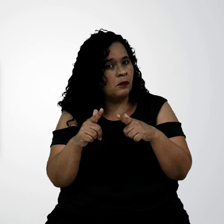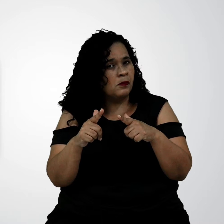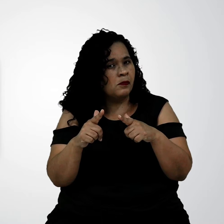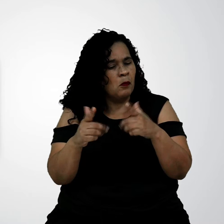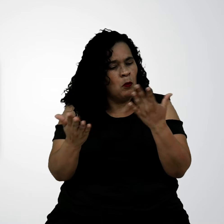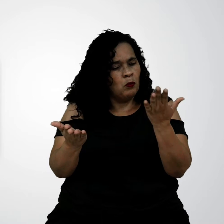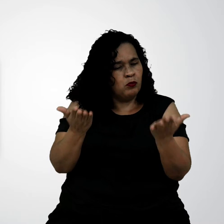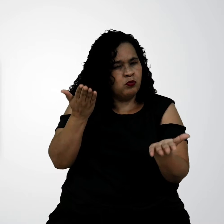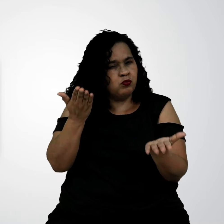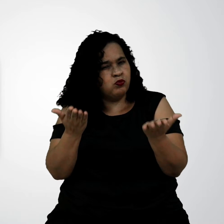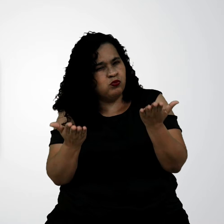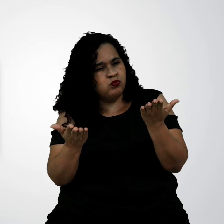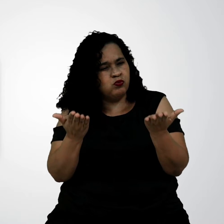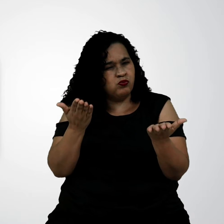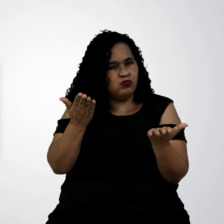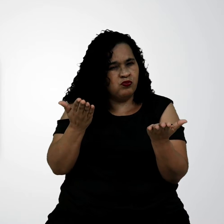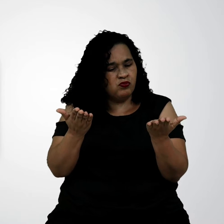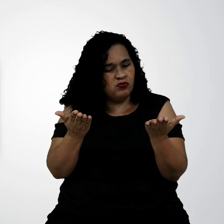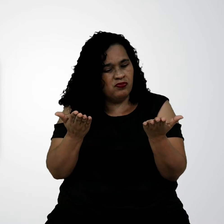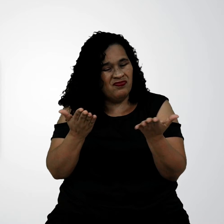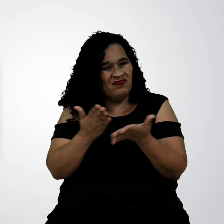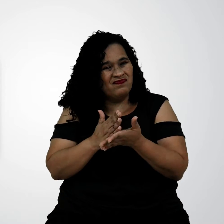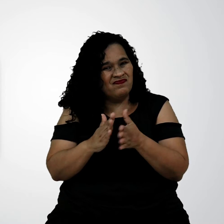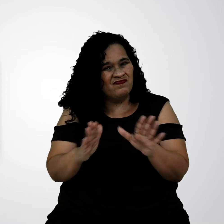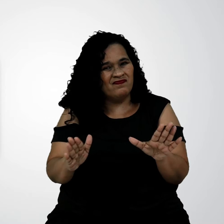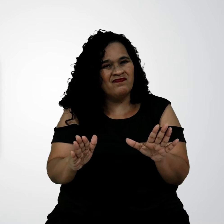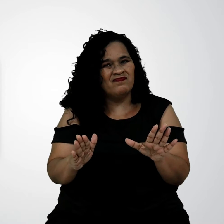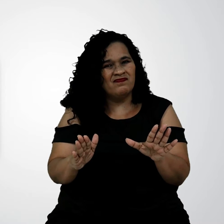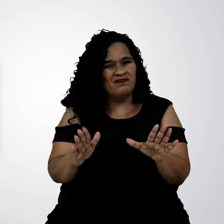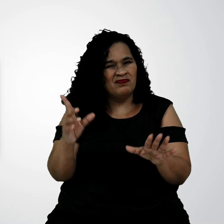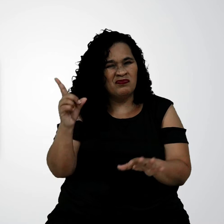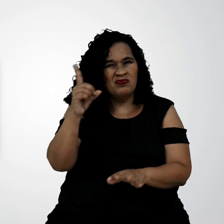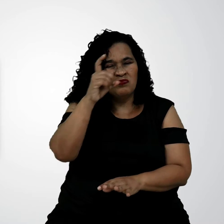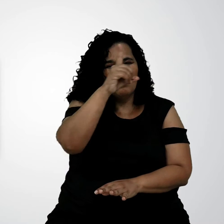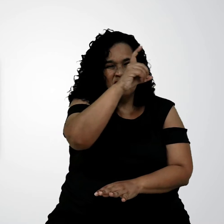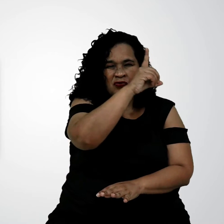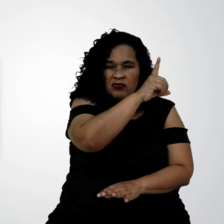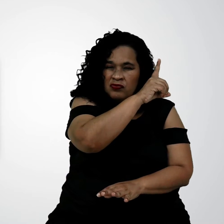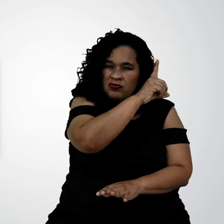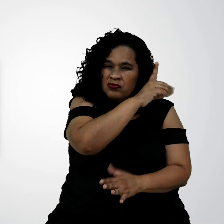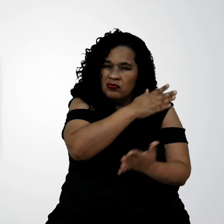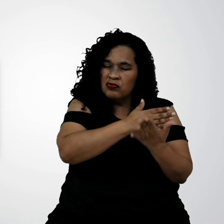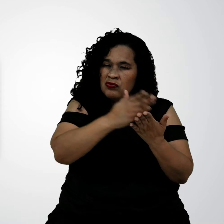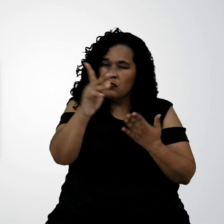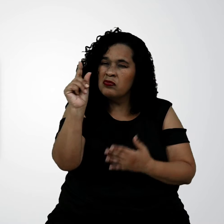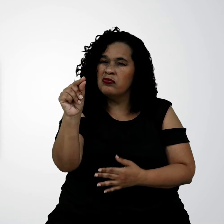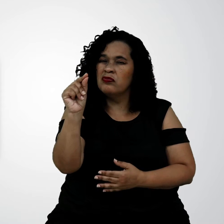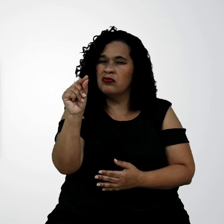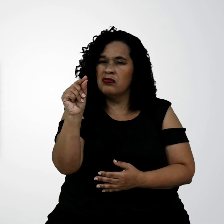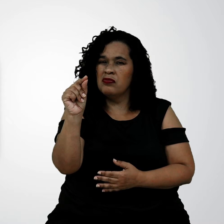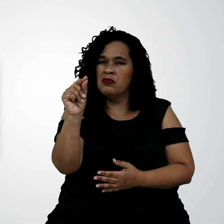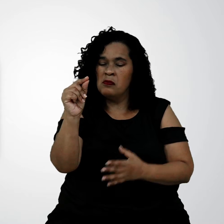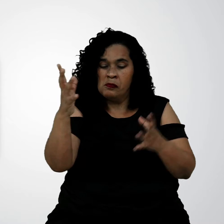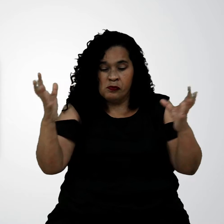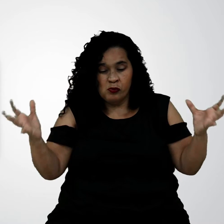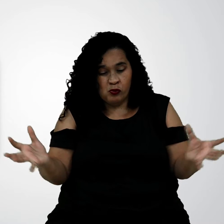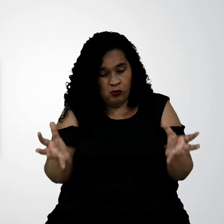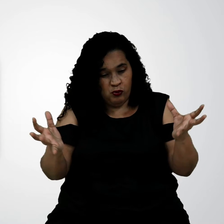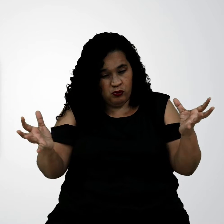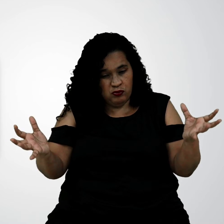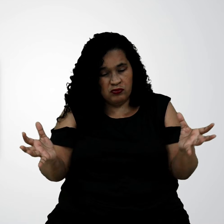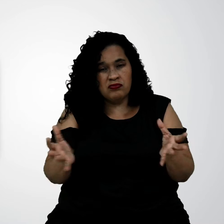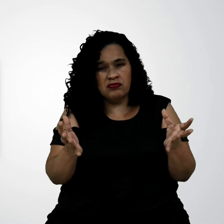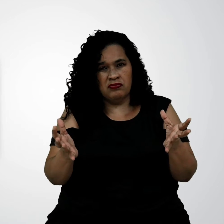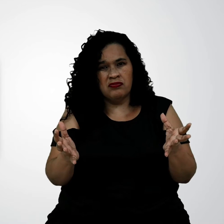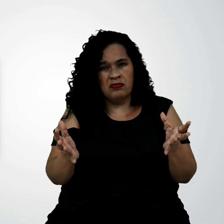o desequilíbrio financeiro chega em nossa vida, ele começa a influenciar outras áreas da nossa vida.